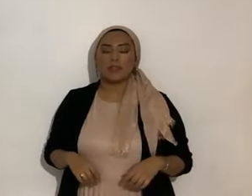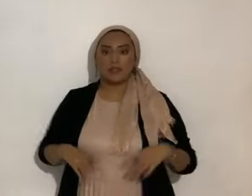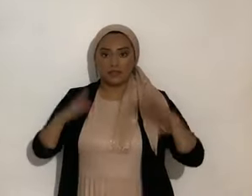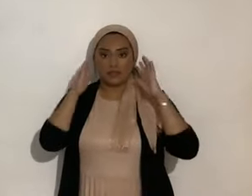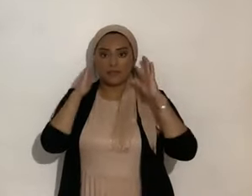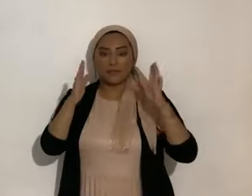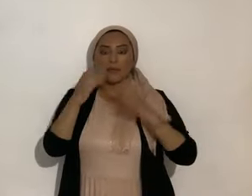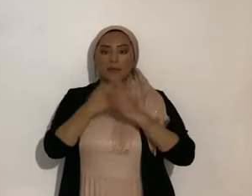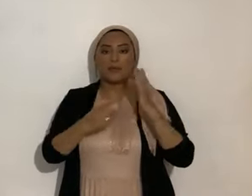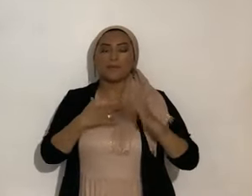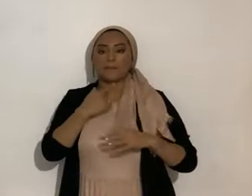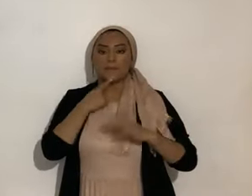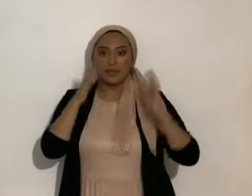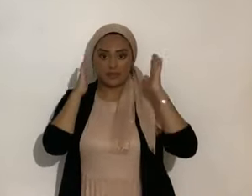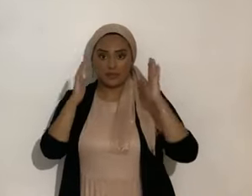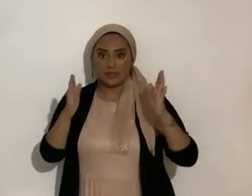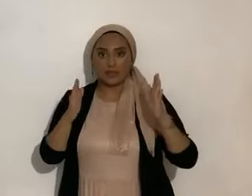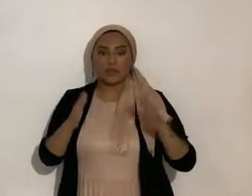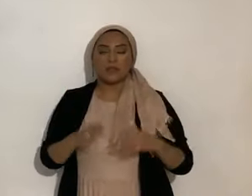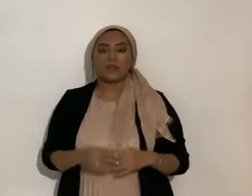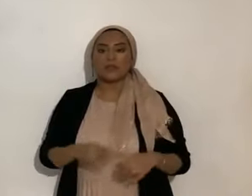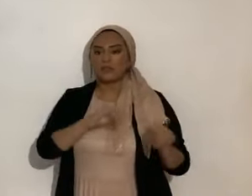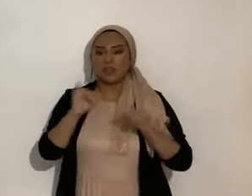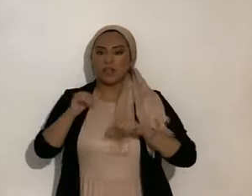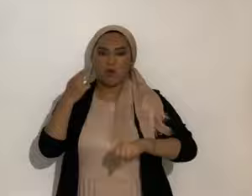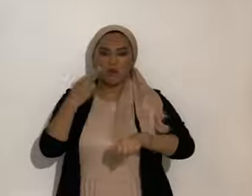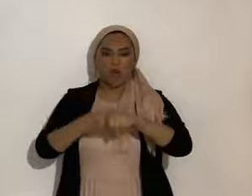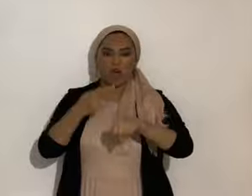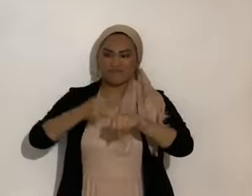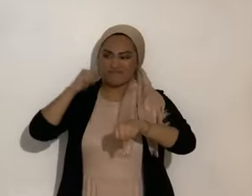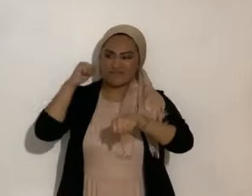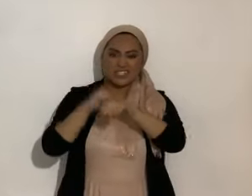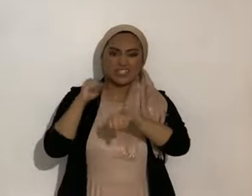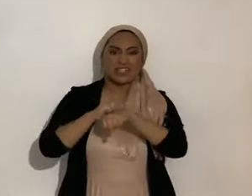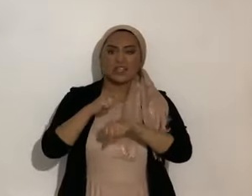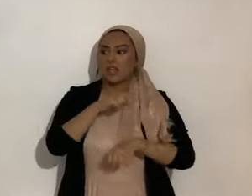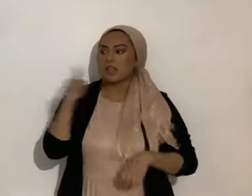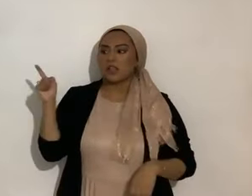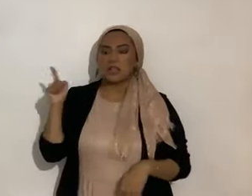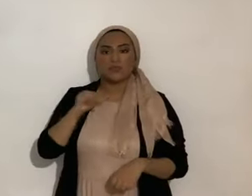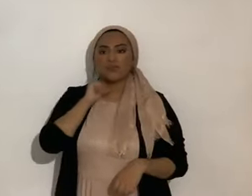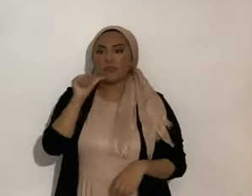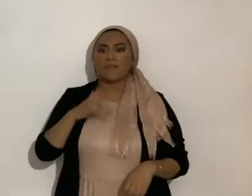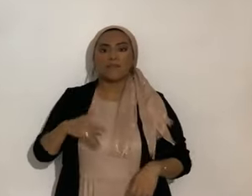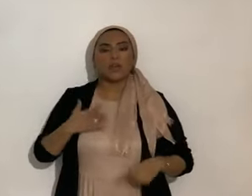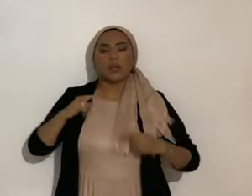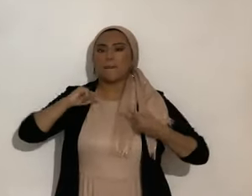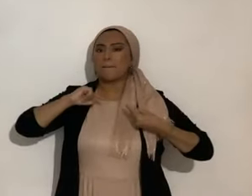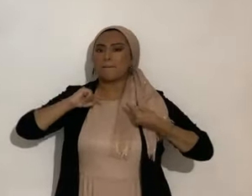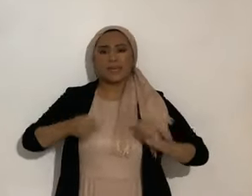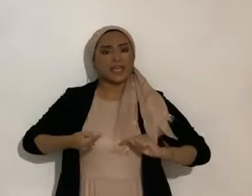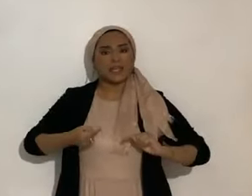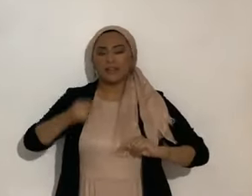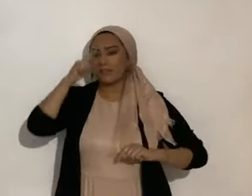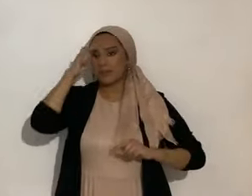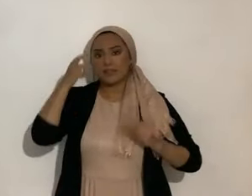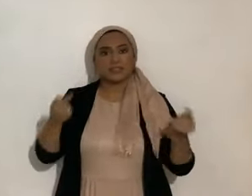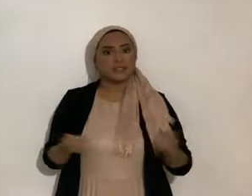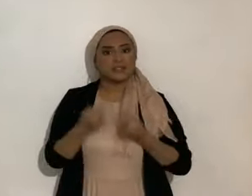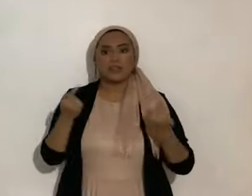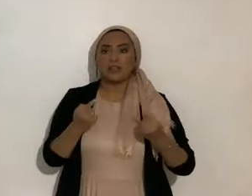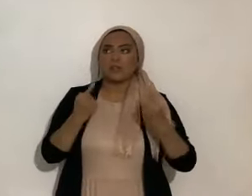lo que voy a decir, hermanos, escuchen muy bien, como piedra sólida, no sienten dolor por el pecado, o sea, no sienten dolor por el pecar,